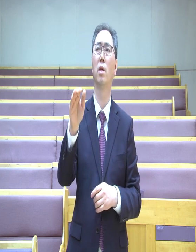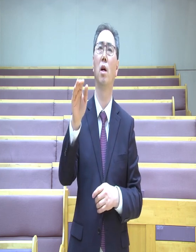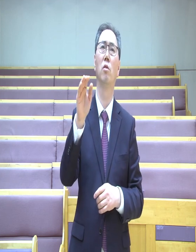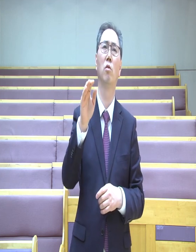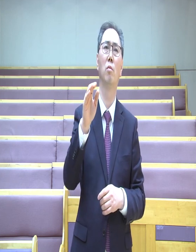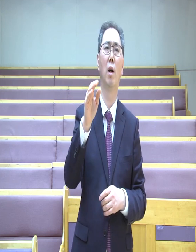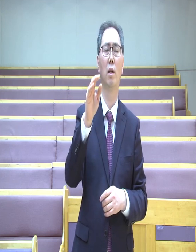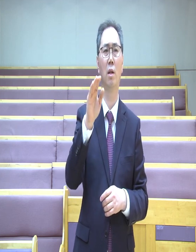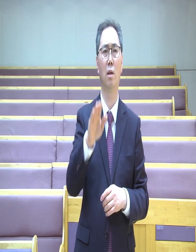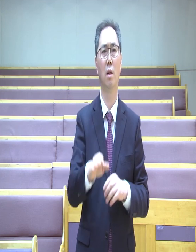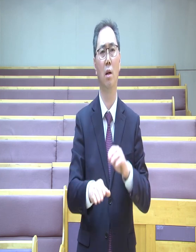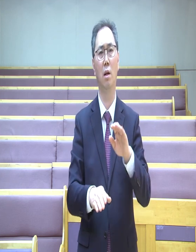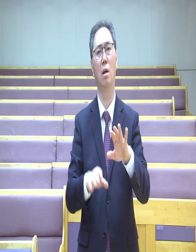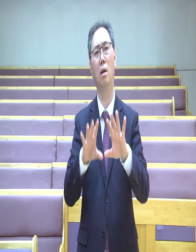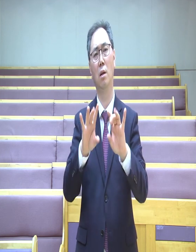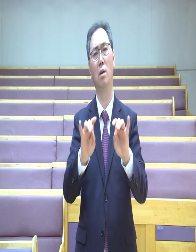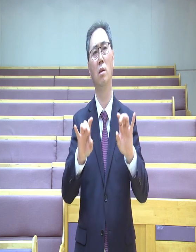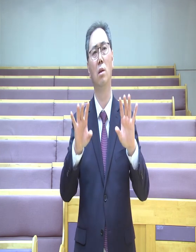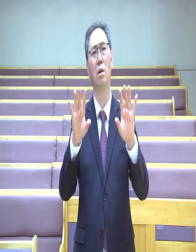걸어가신